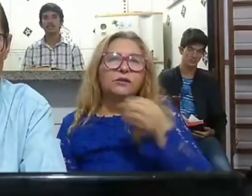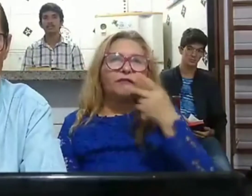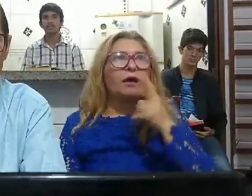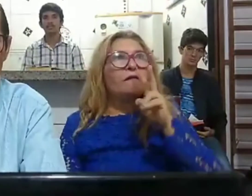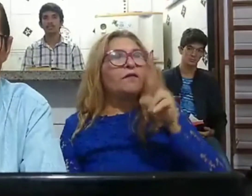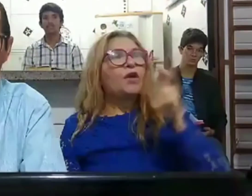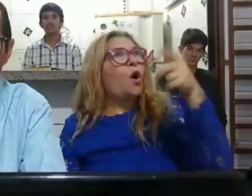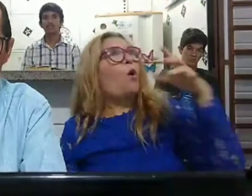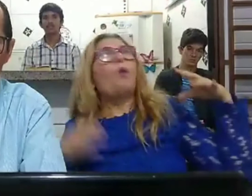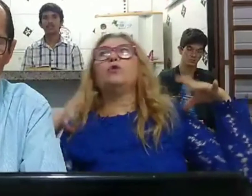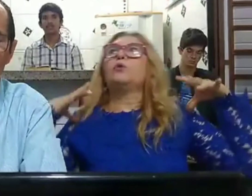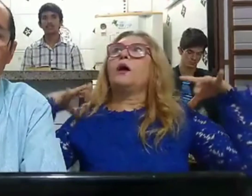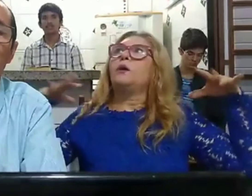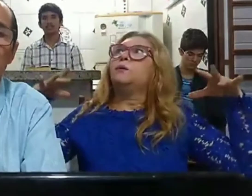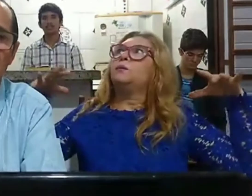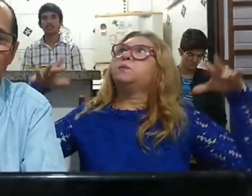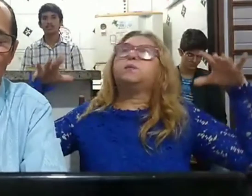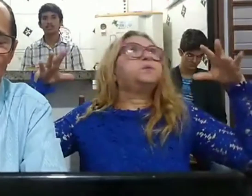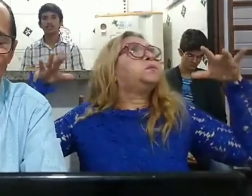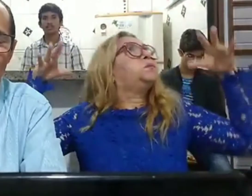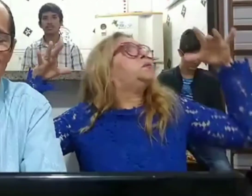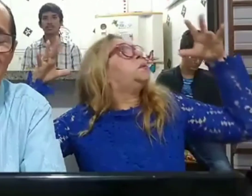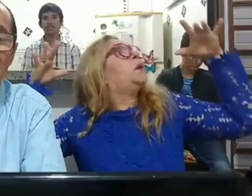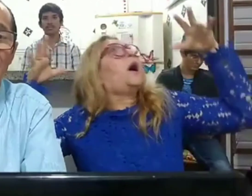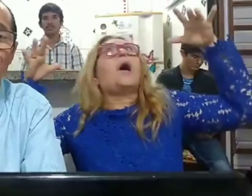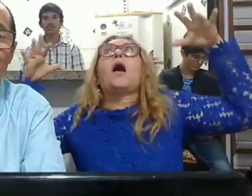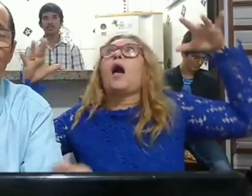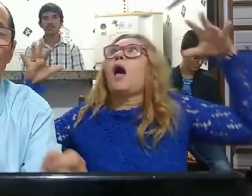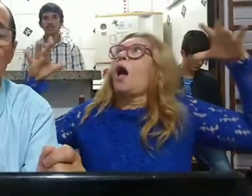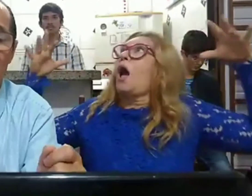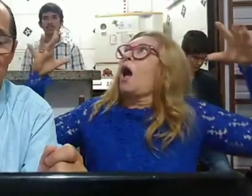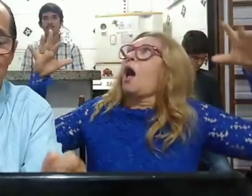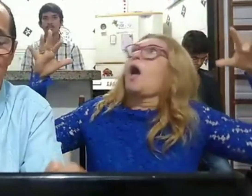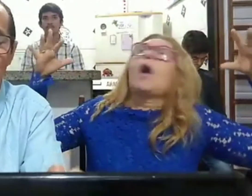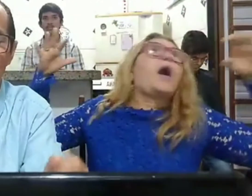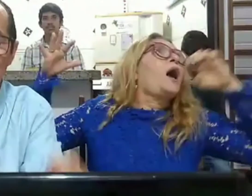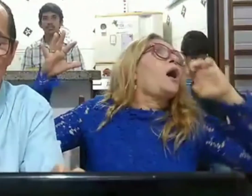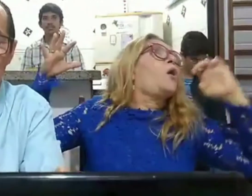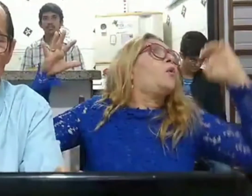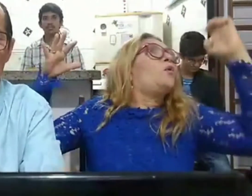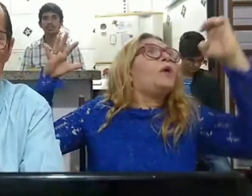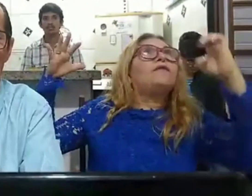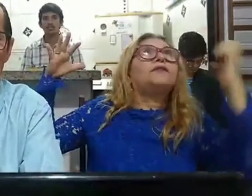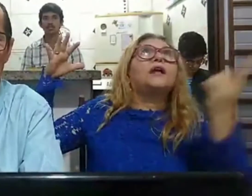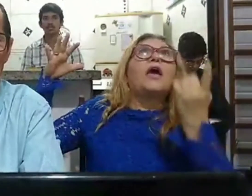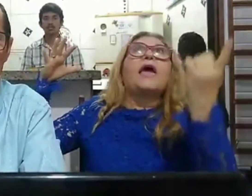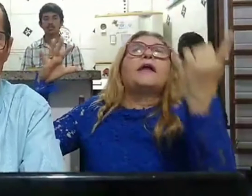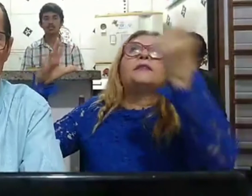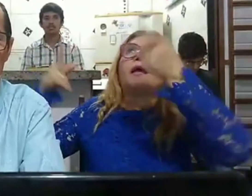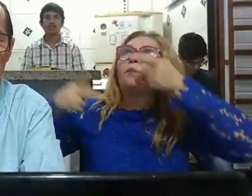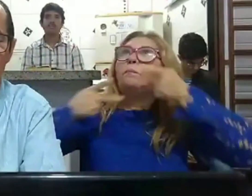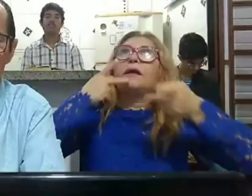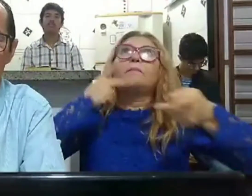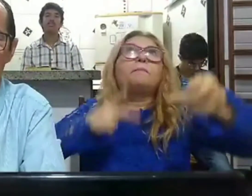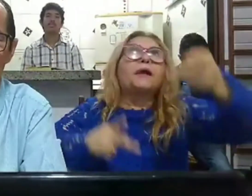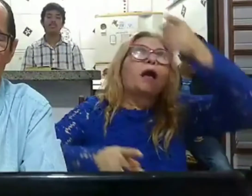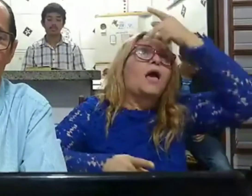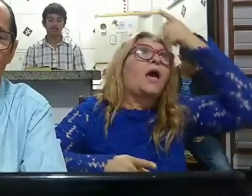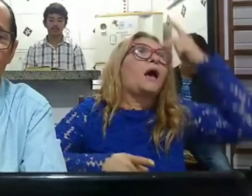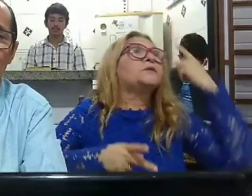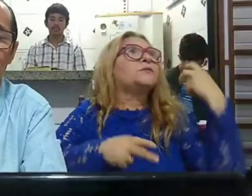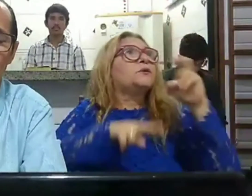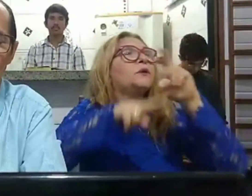anjo voando pelo meio do céu, tendo um evangelho eterno para pregar aos que se assentam sobre